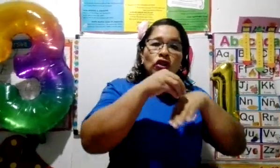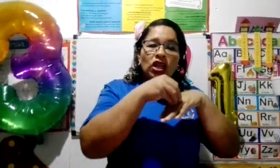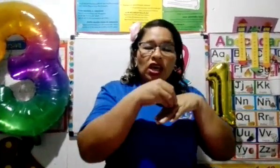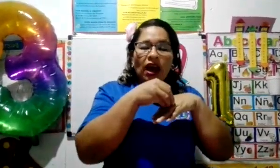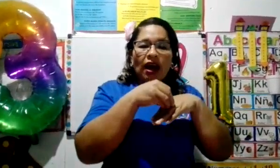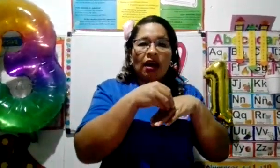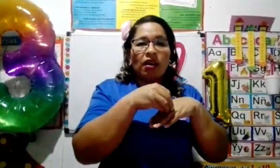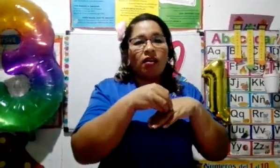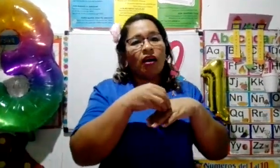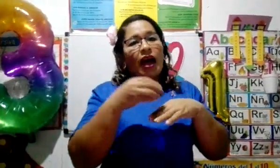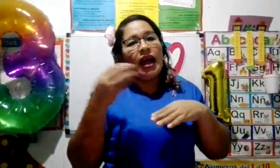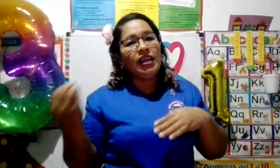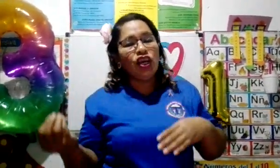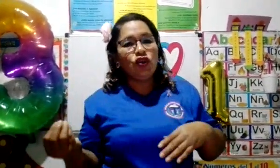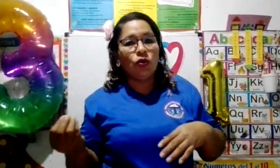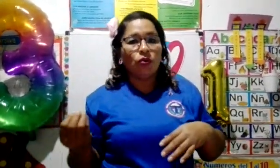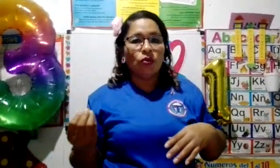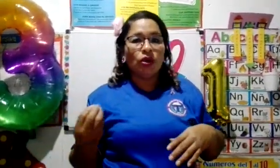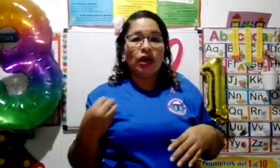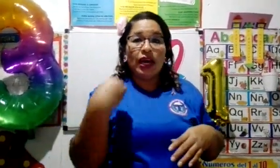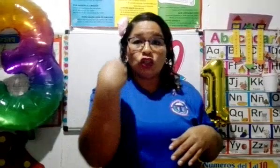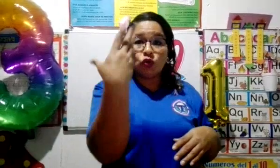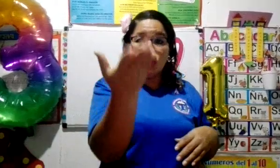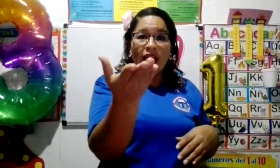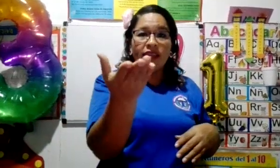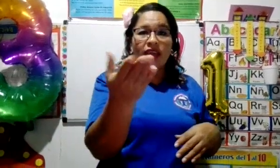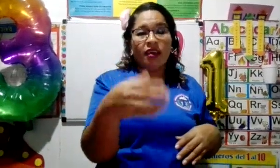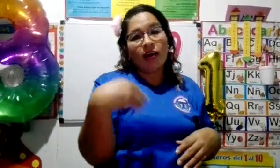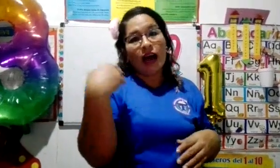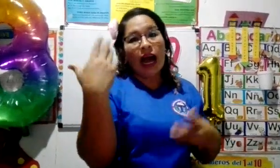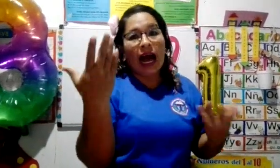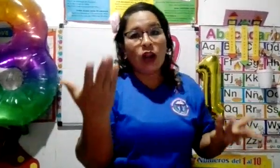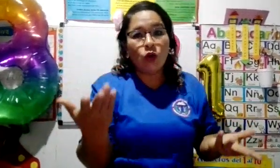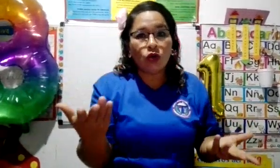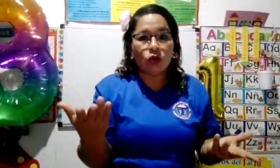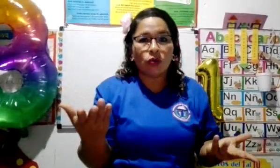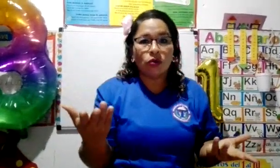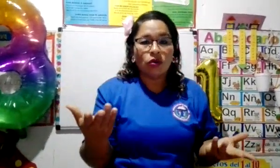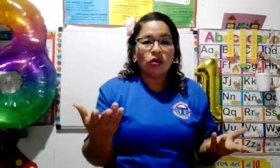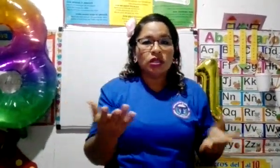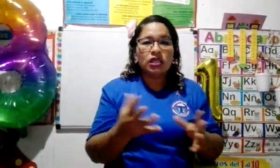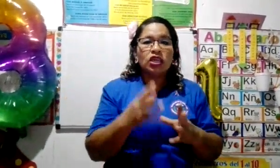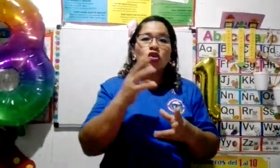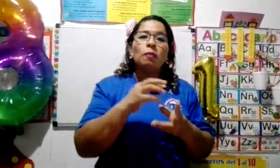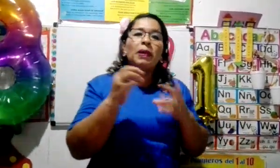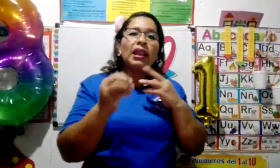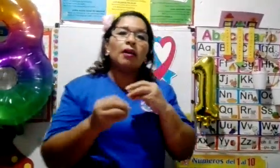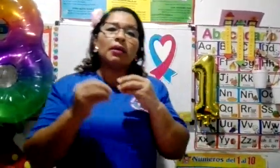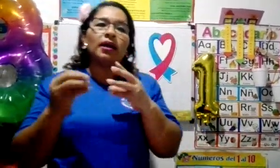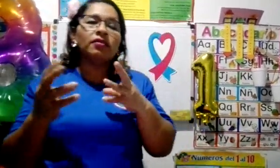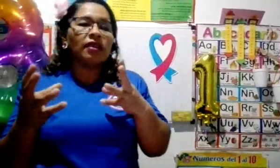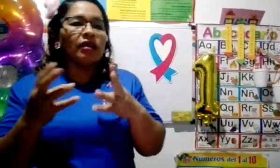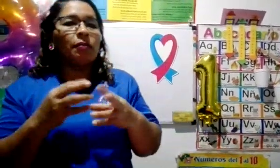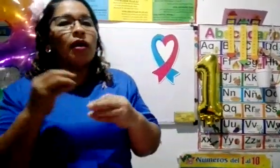sortija, anillo, estudiante, alumno. Sí, son palabras que estamos